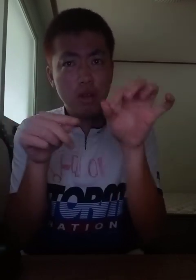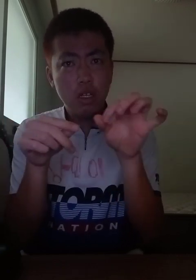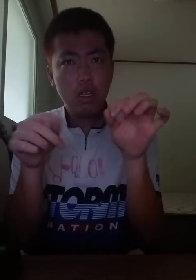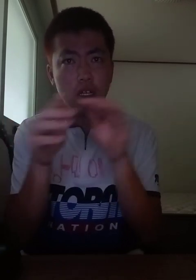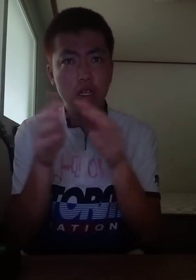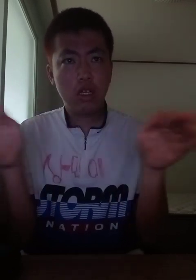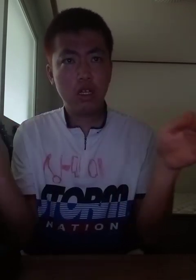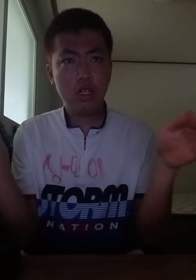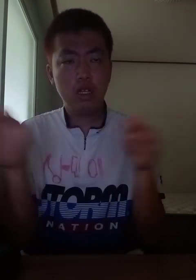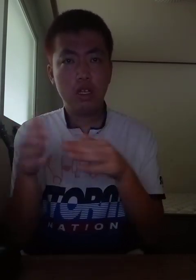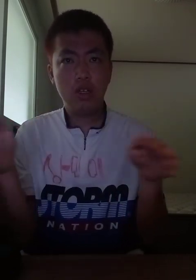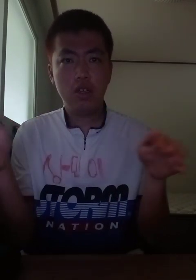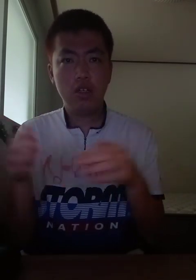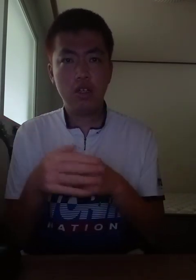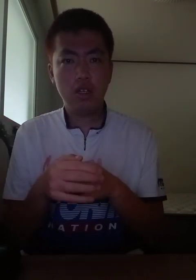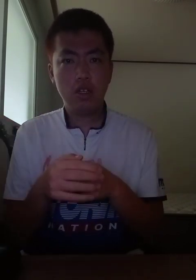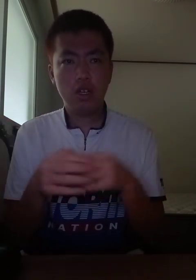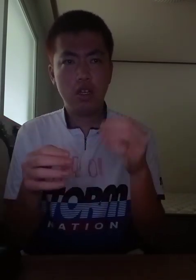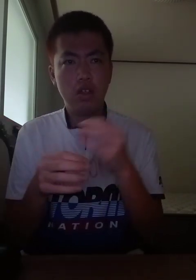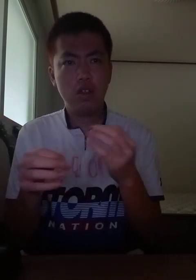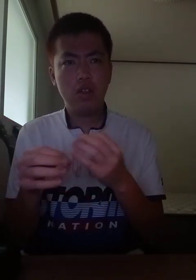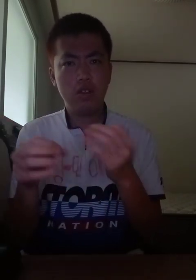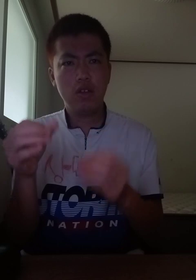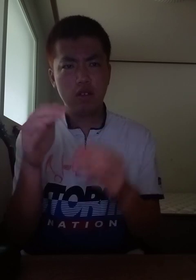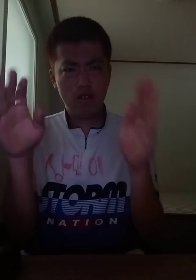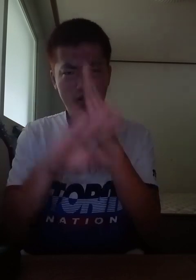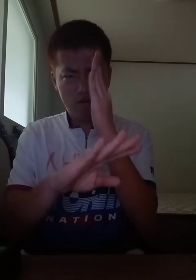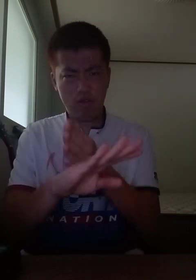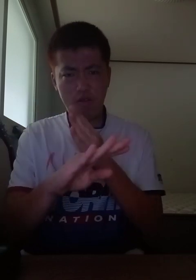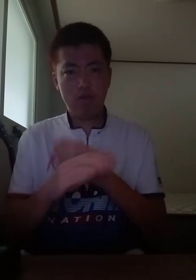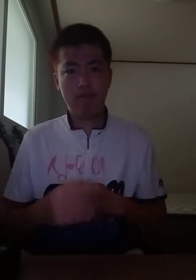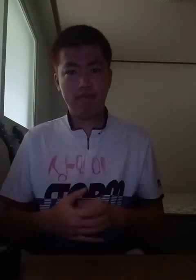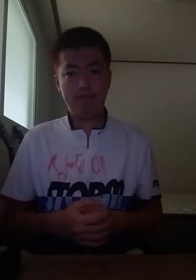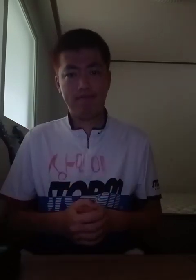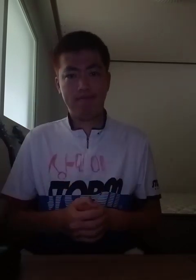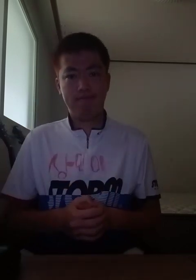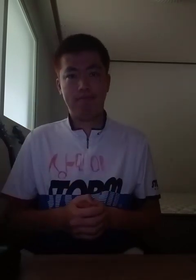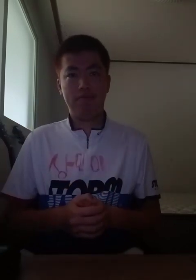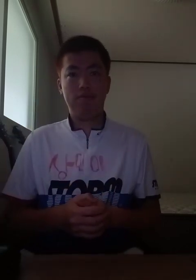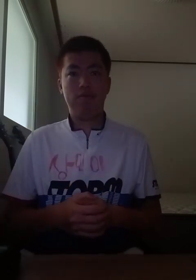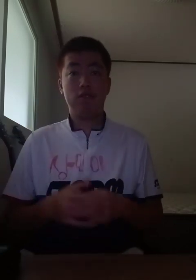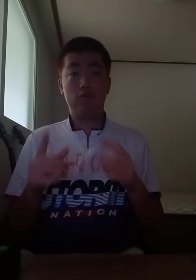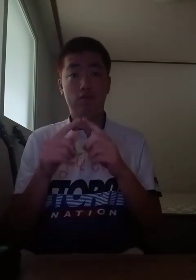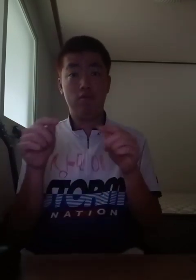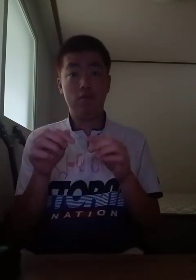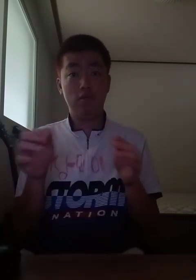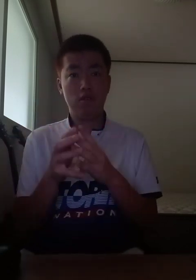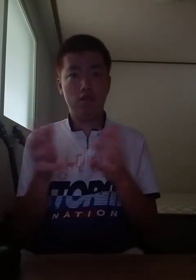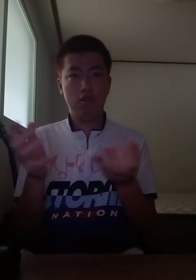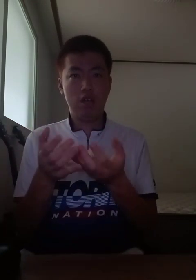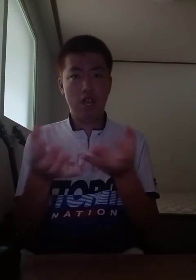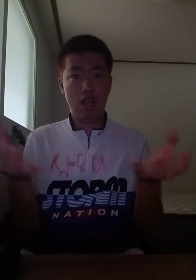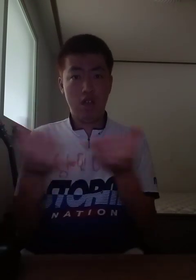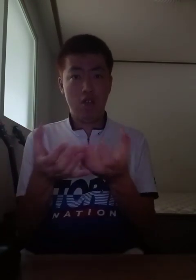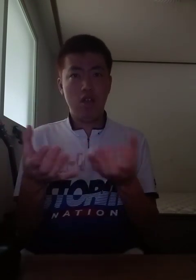길게 설치가 돼 있어서 내부 진입이 완전히 막혀 있는 상황입니다. 건물 주변에 설치한 울타리 안쪽에도 쓰레기